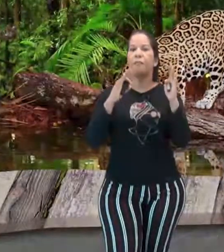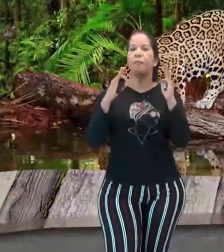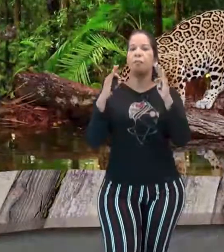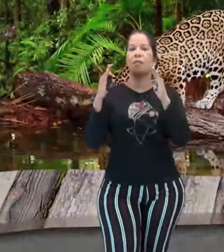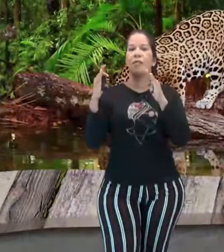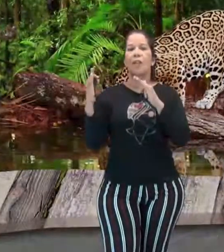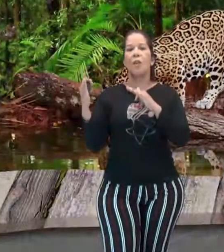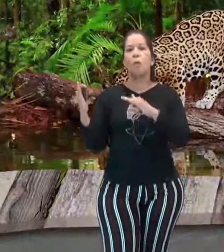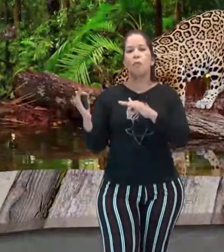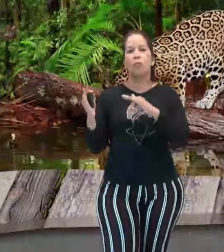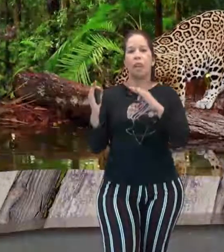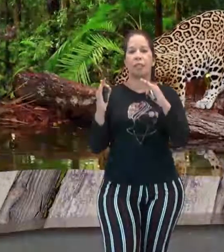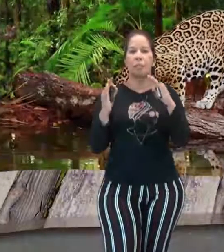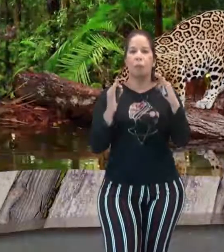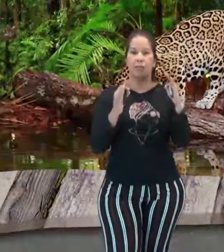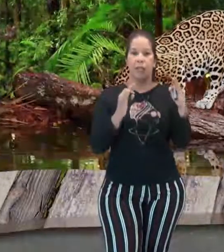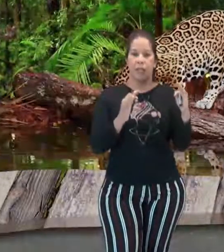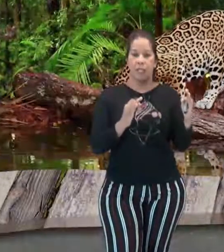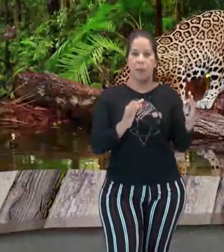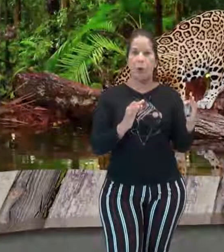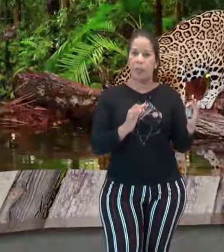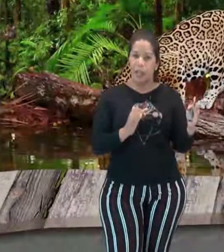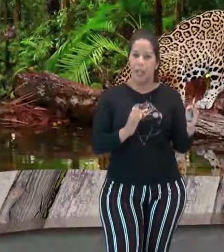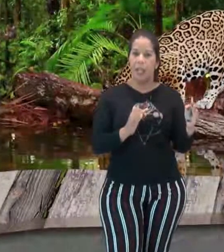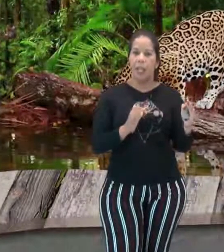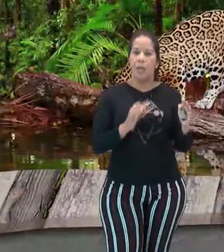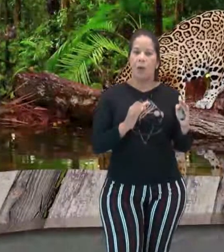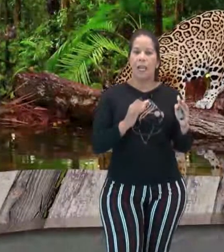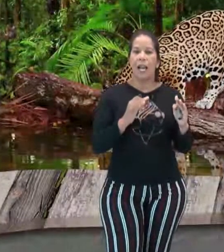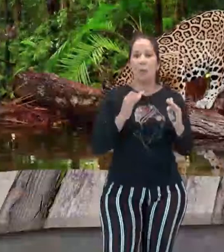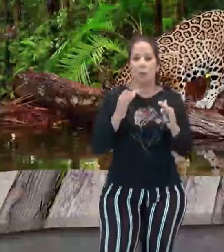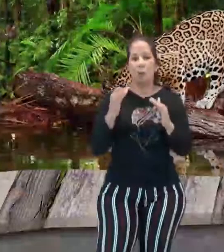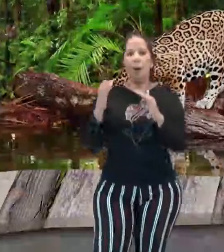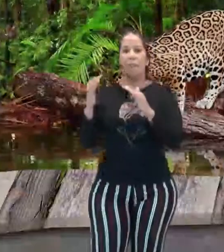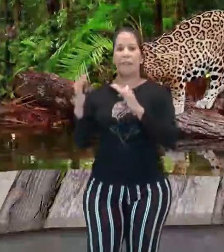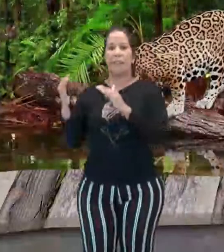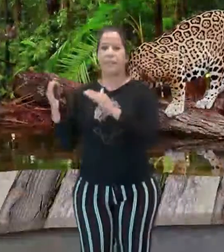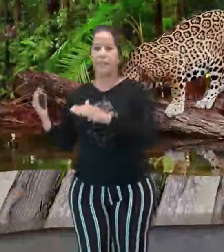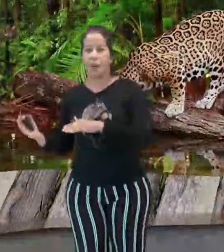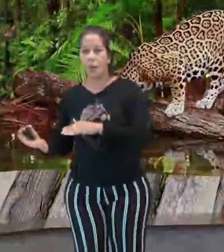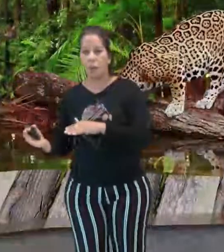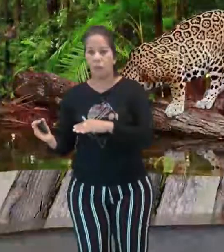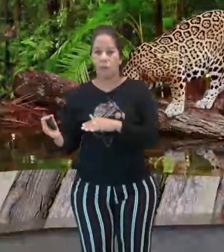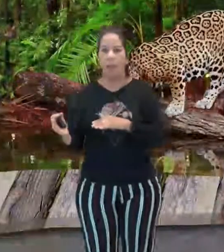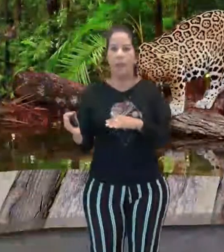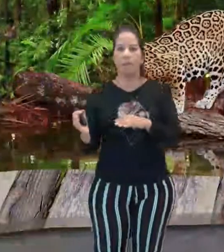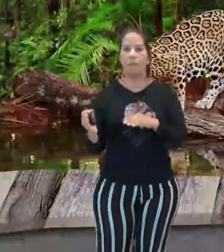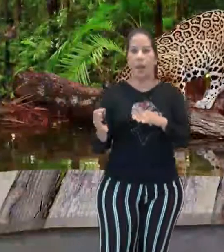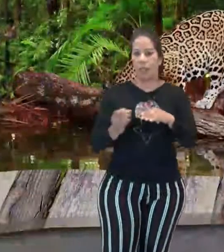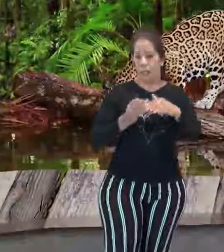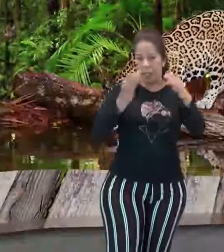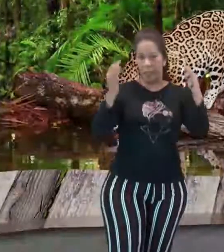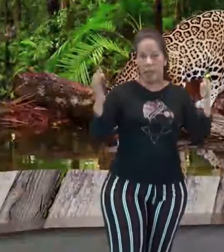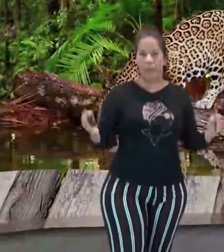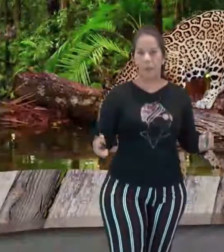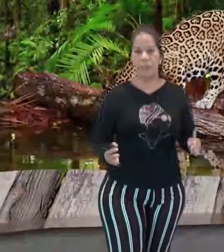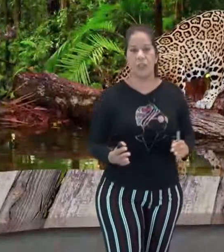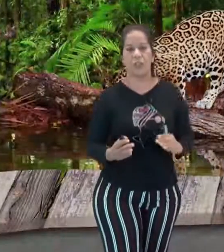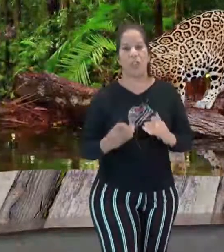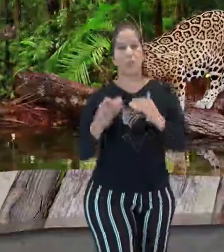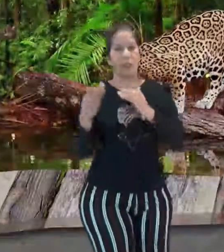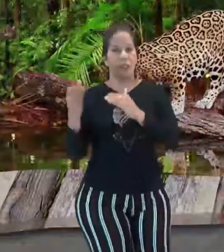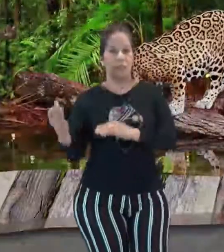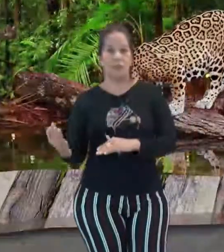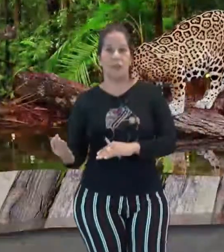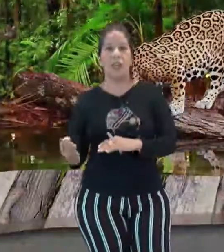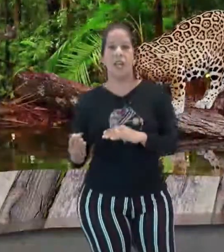na função de cada uma delas, por quê? Numa avaliação, tá? Aqui interna pra gente